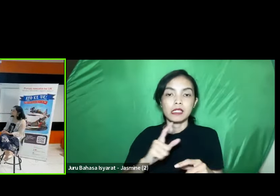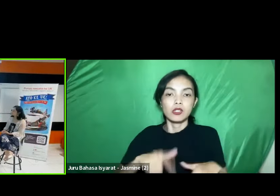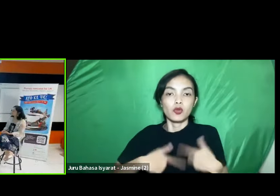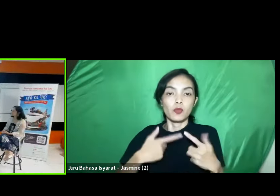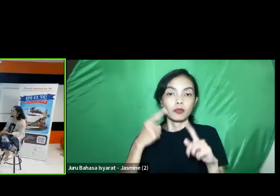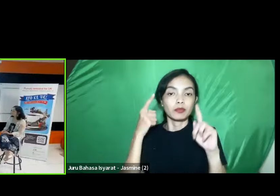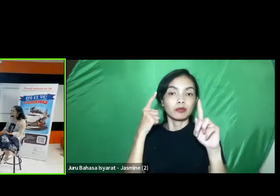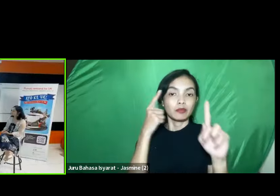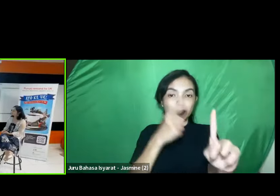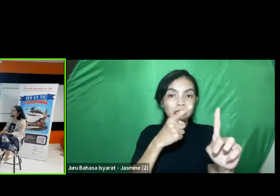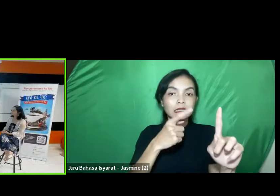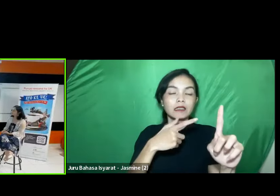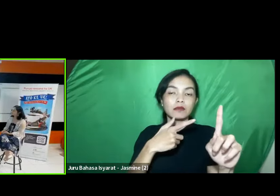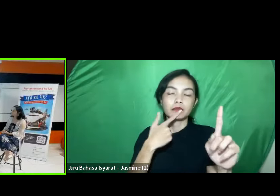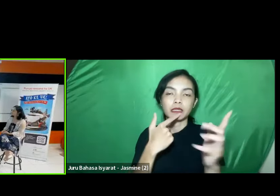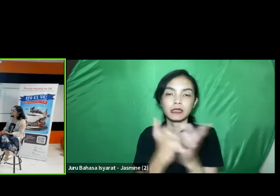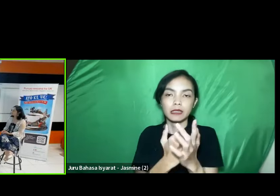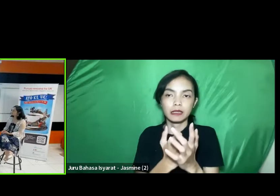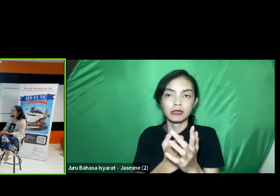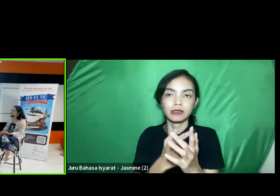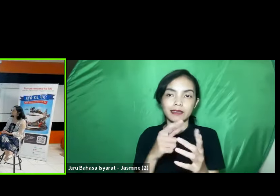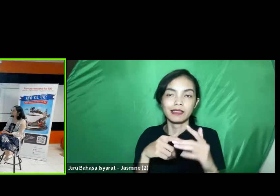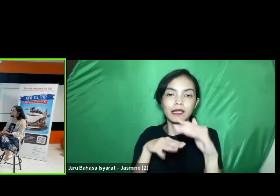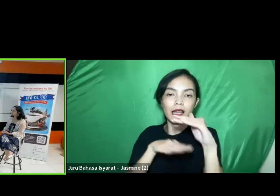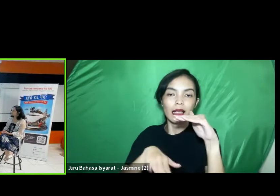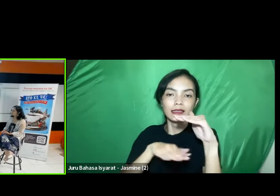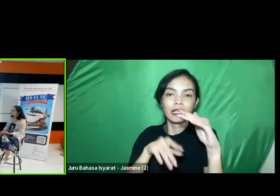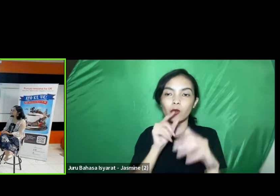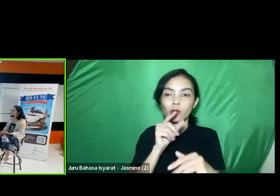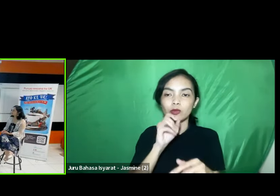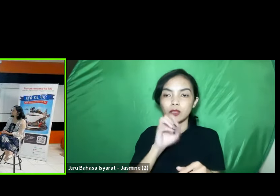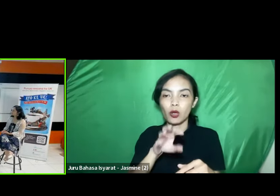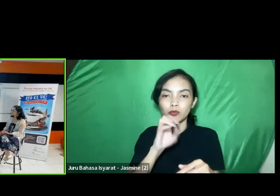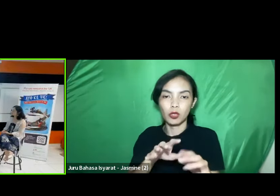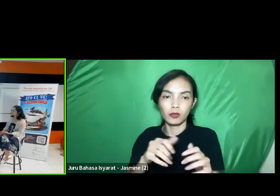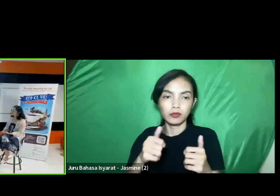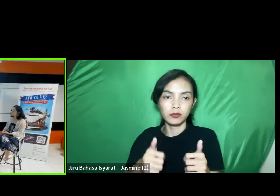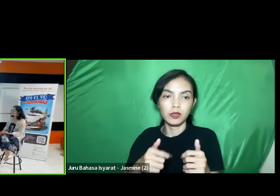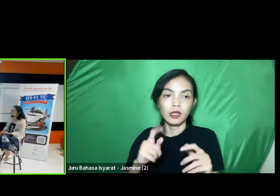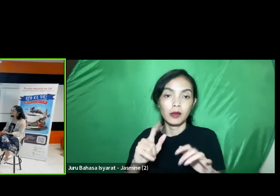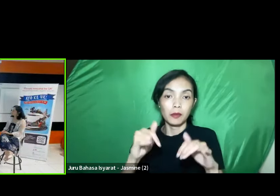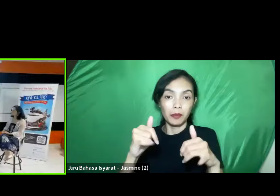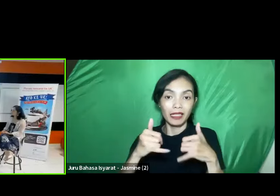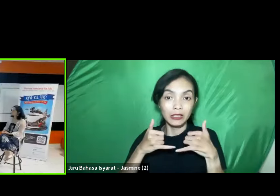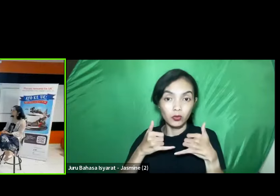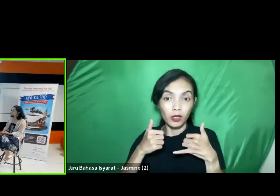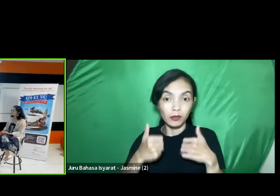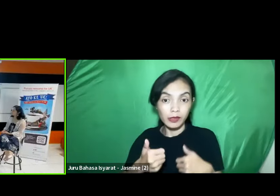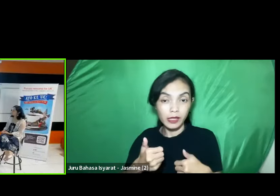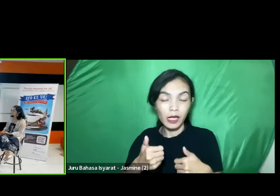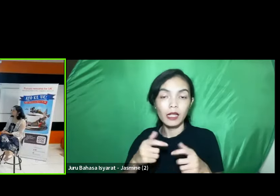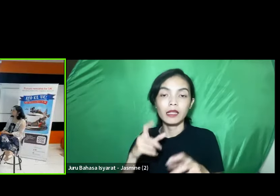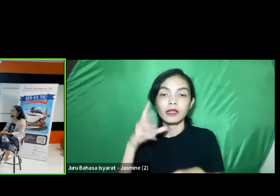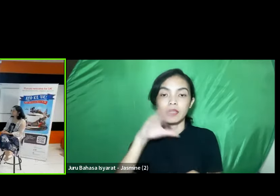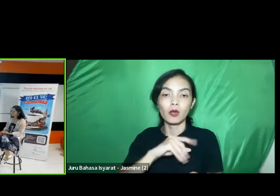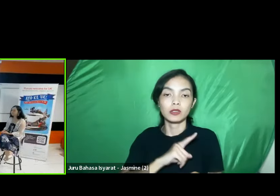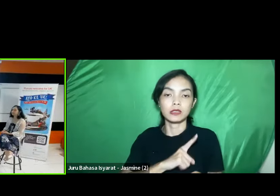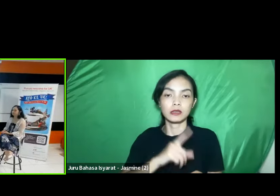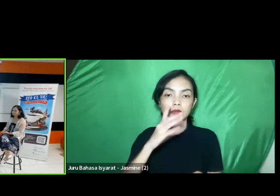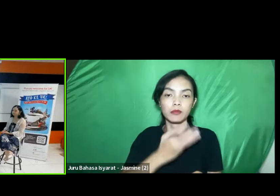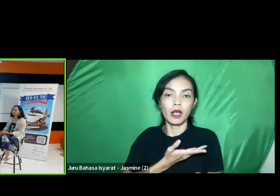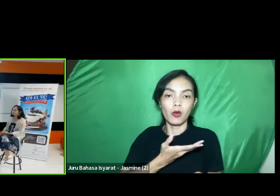nanti dari jawaban teman-teman jadi untuk dapat beasiswa menurut saya salah satu kuncinya tahu apa yang kita